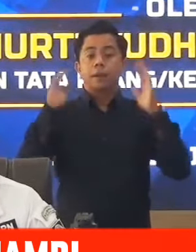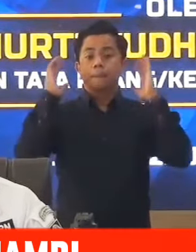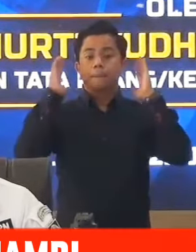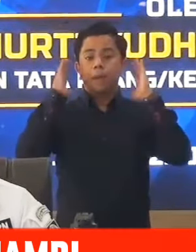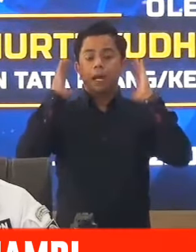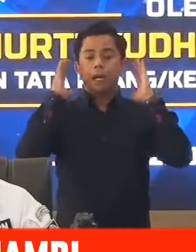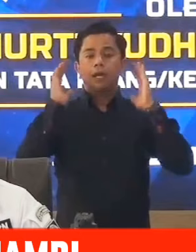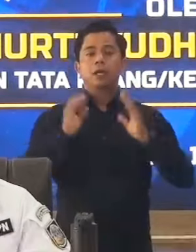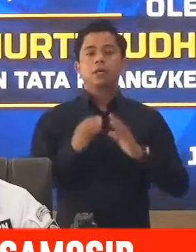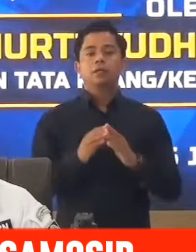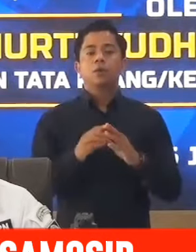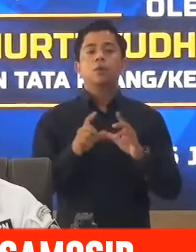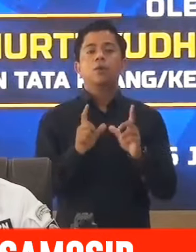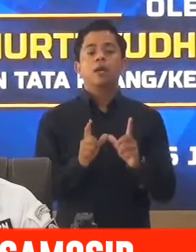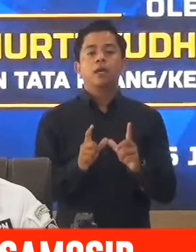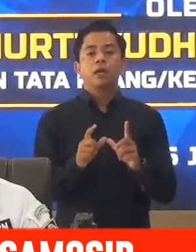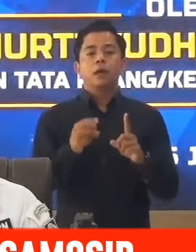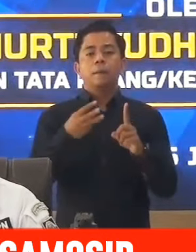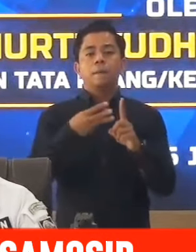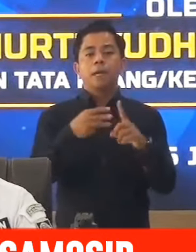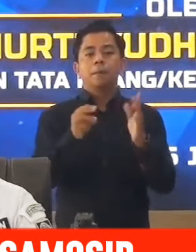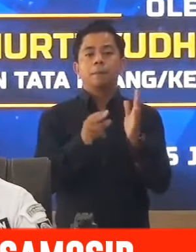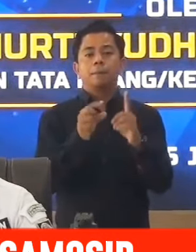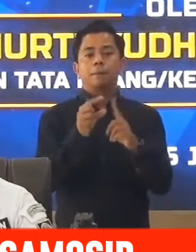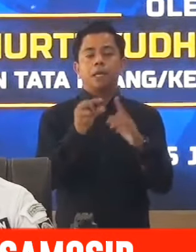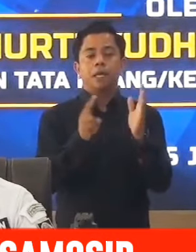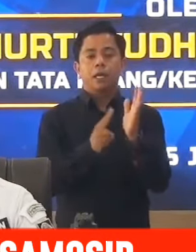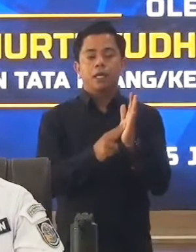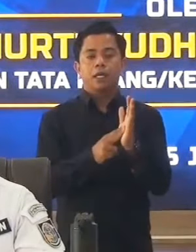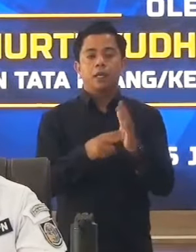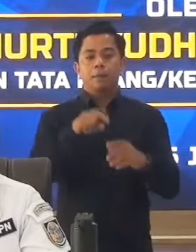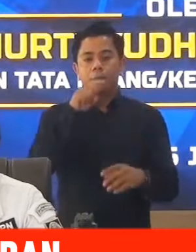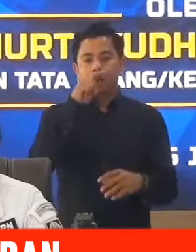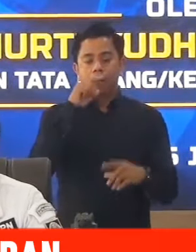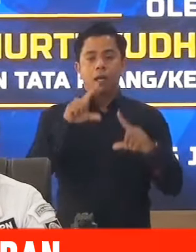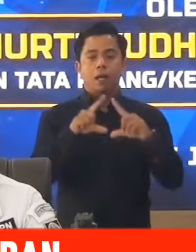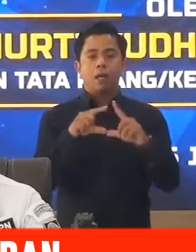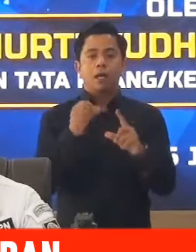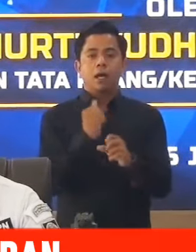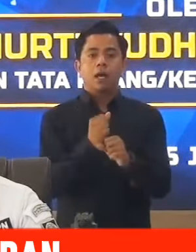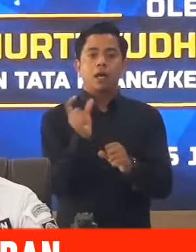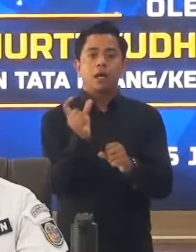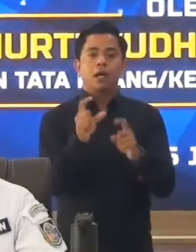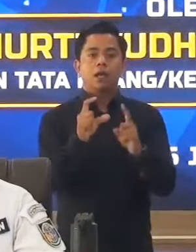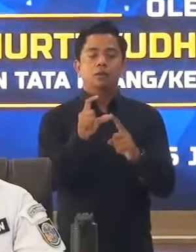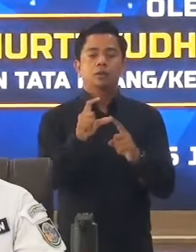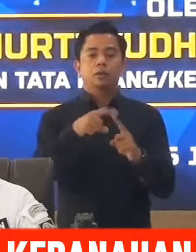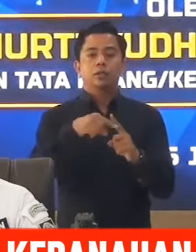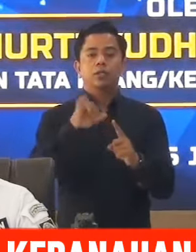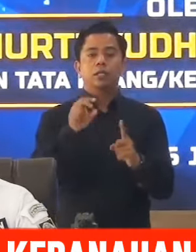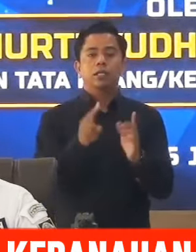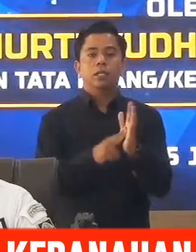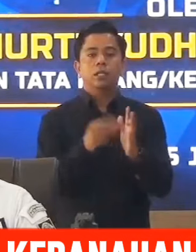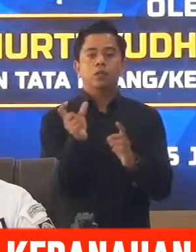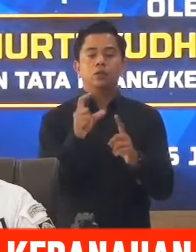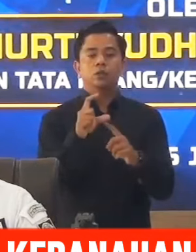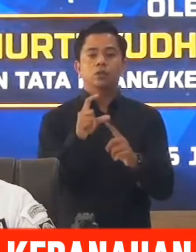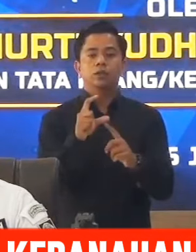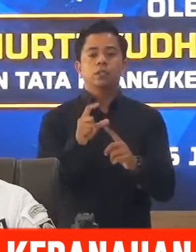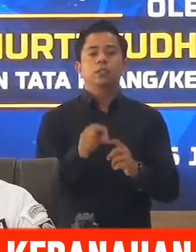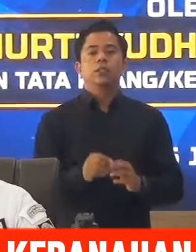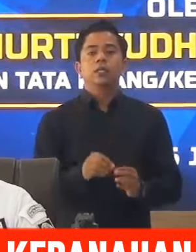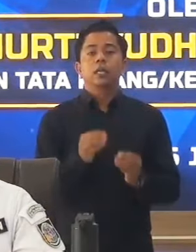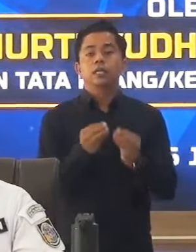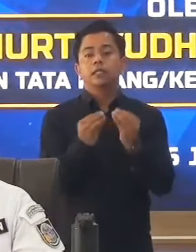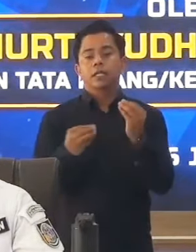BPN Provinsi Jambi, Bapak Agustinus Samosir, beserta jajaran para Kepala